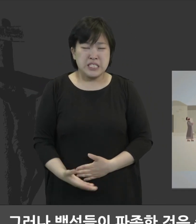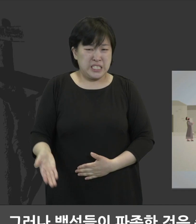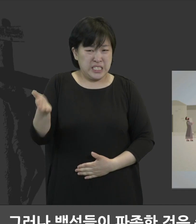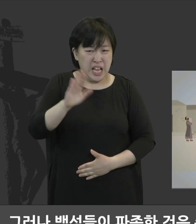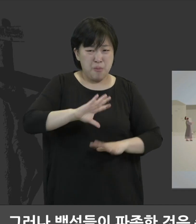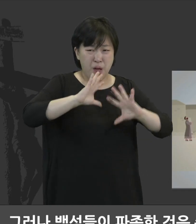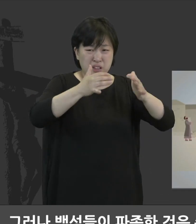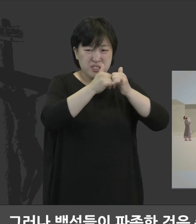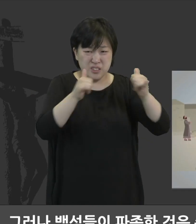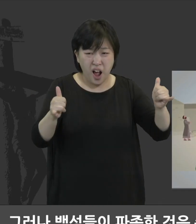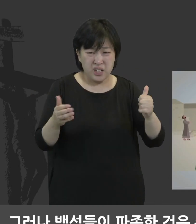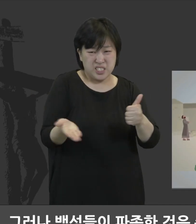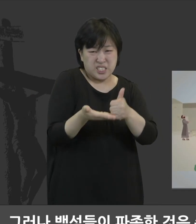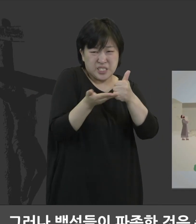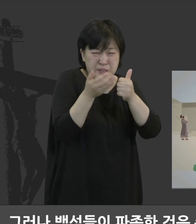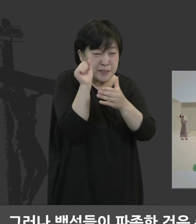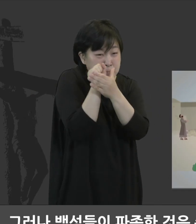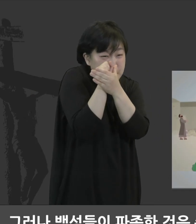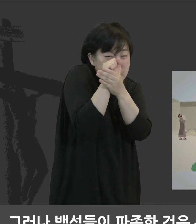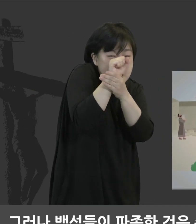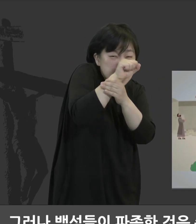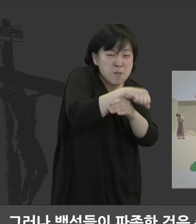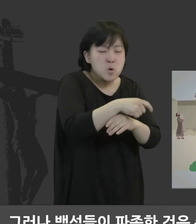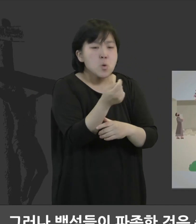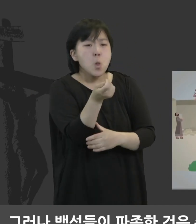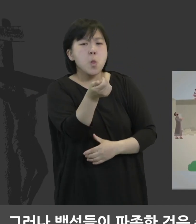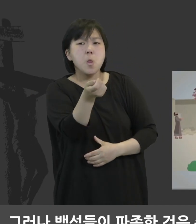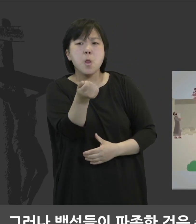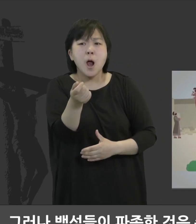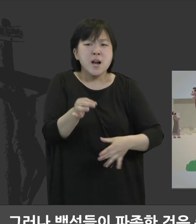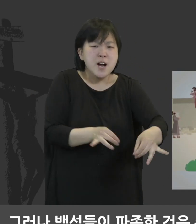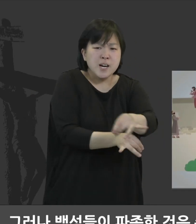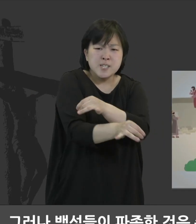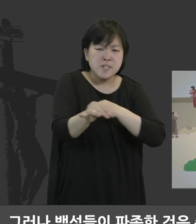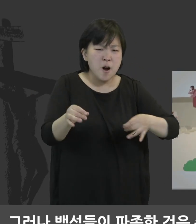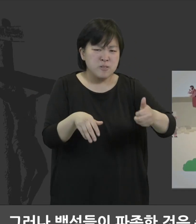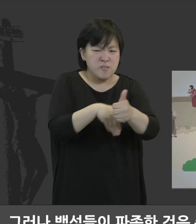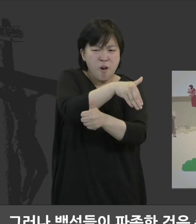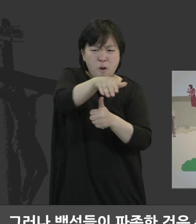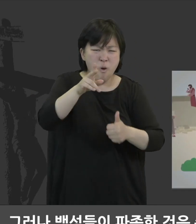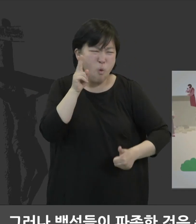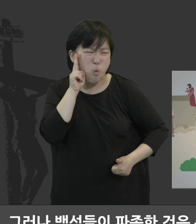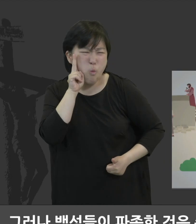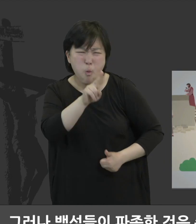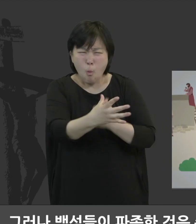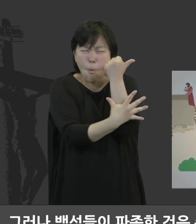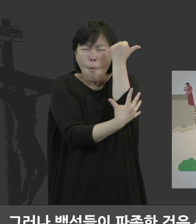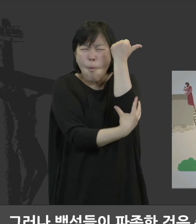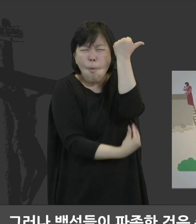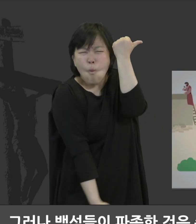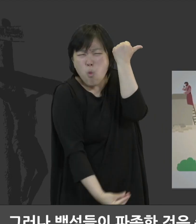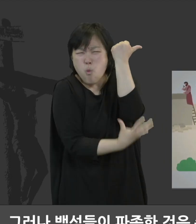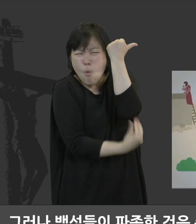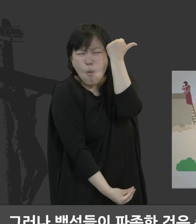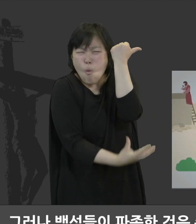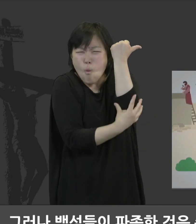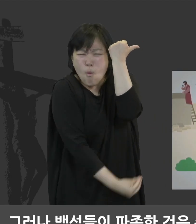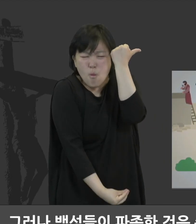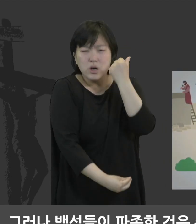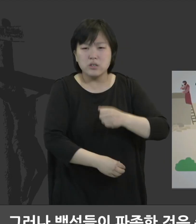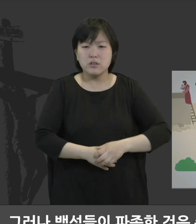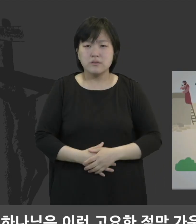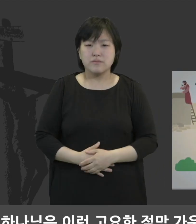백성들이 파종한 것은 수확이 너무 적었고 그들의 경제적 상황은 구멍난 전대에 돈을 넣는 것과